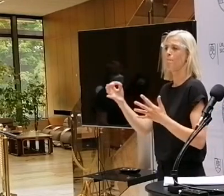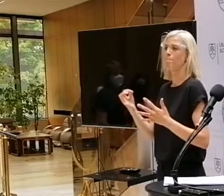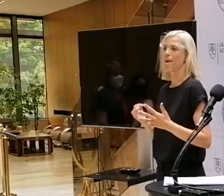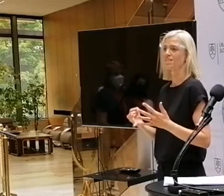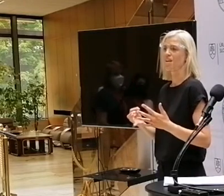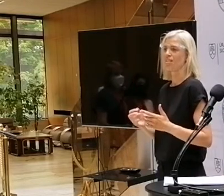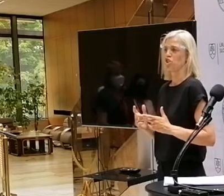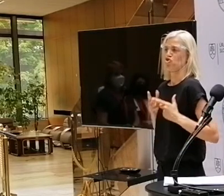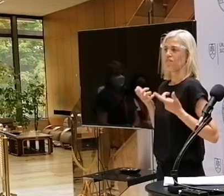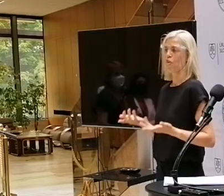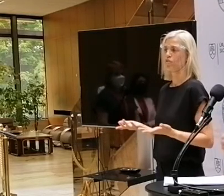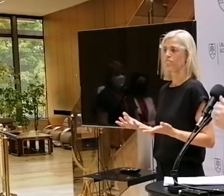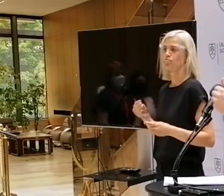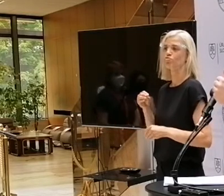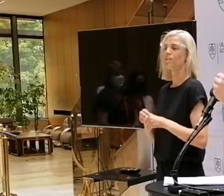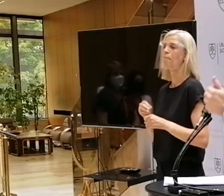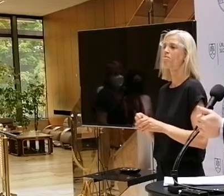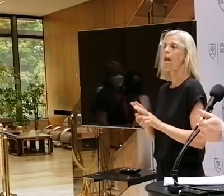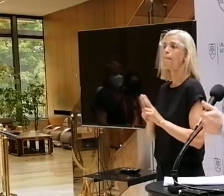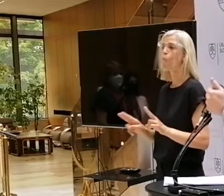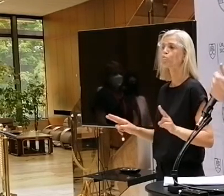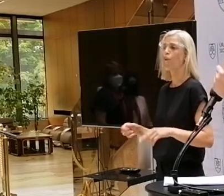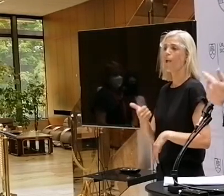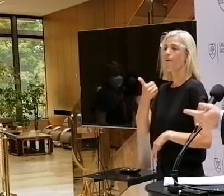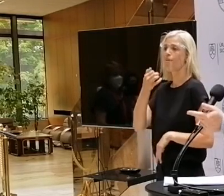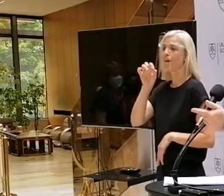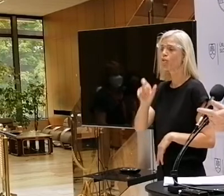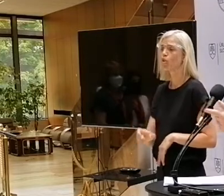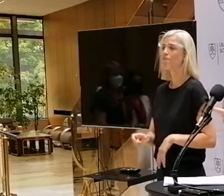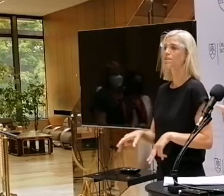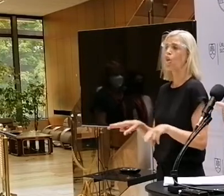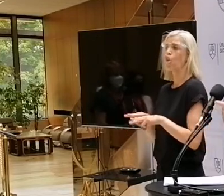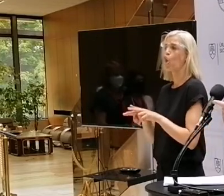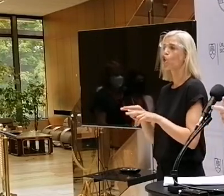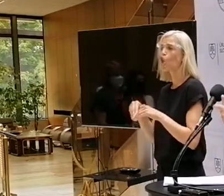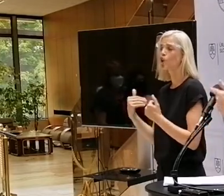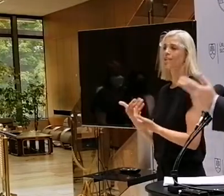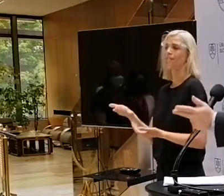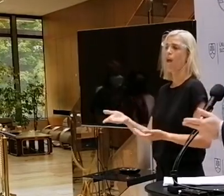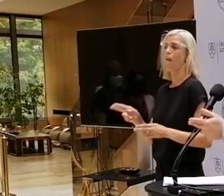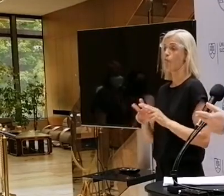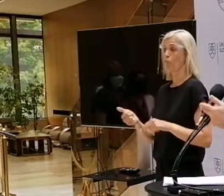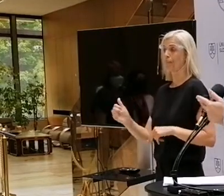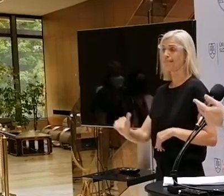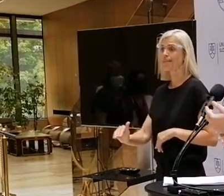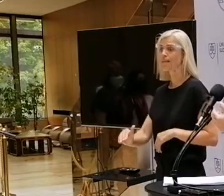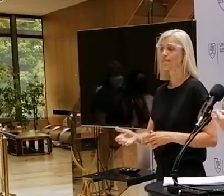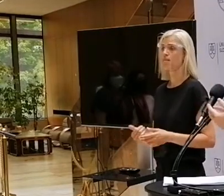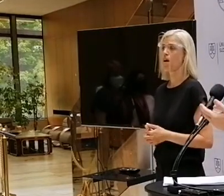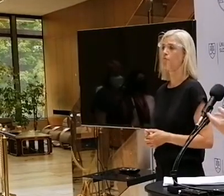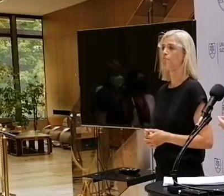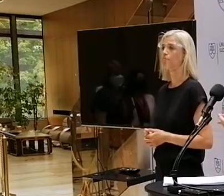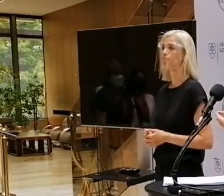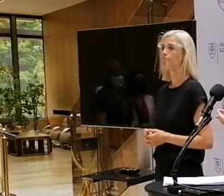99% života, čiže môže to byť jednotlivec, môže to byť rodina, môže to byť dieťa, môže to